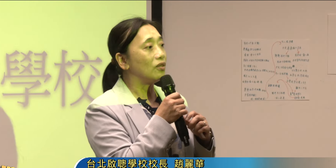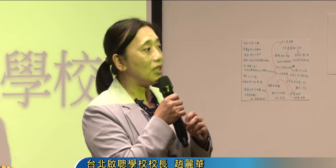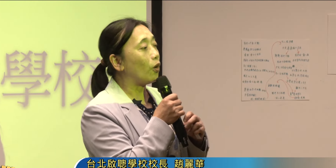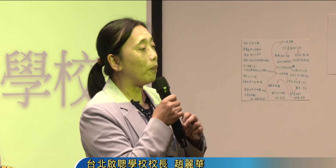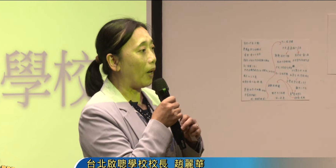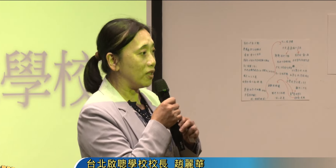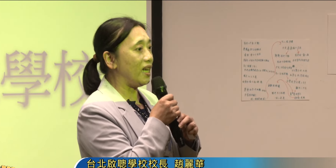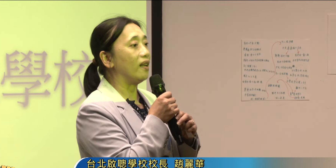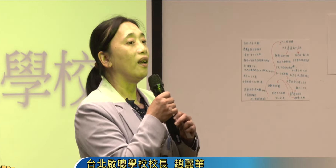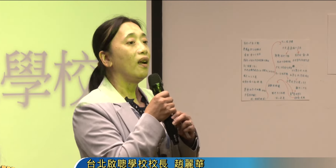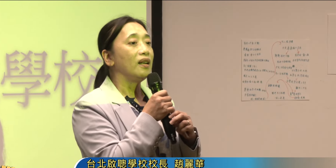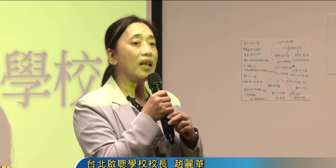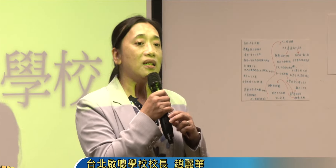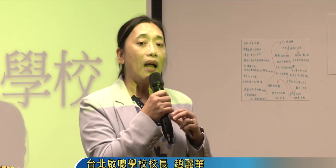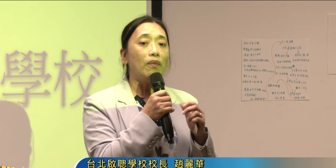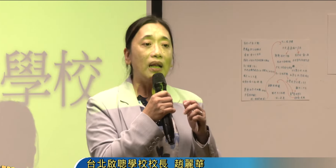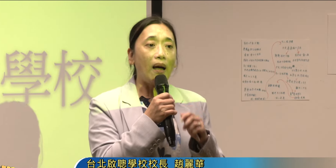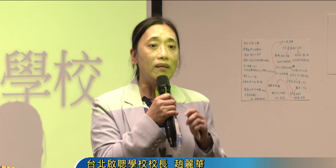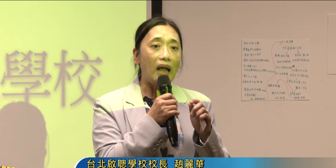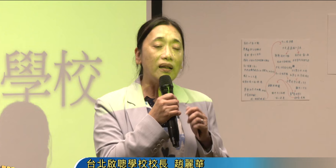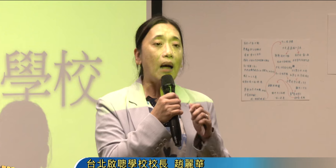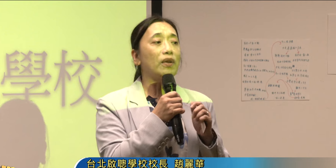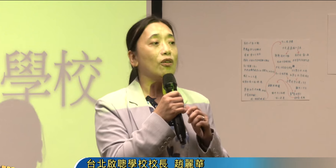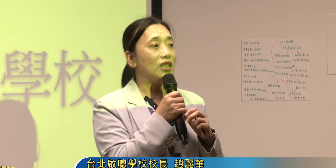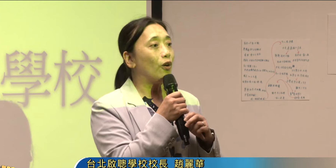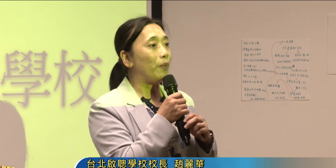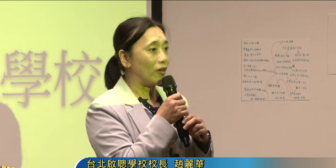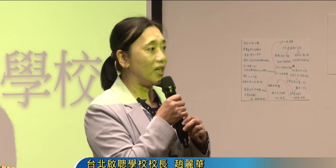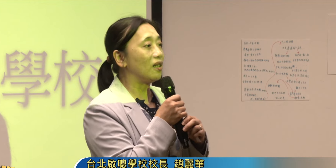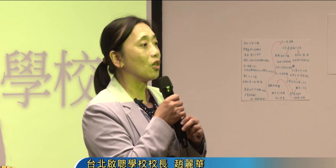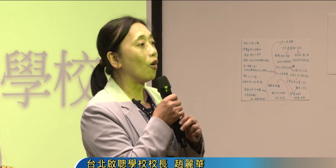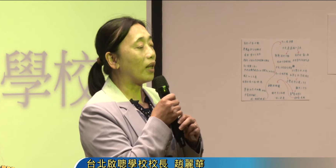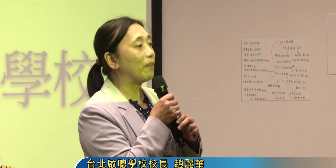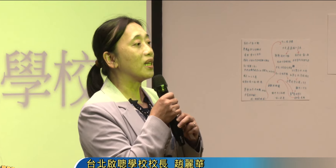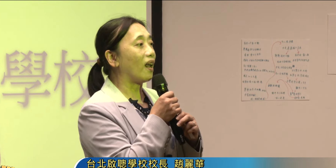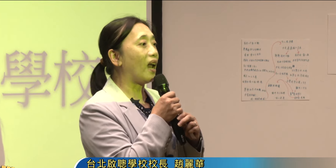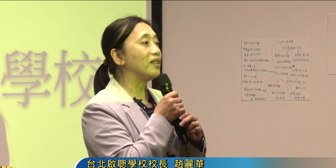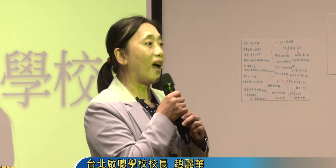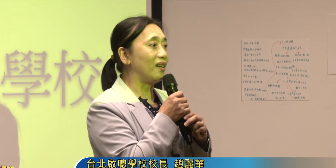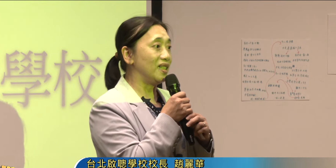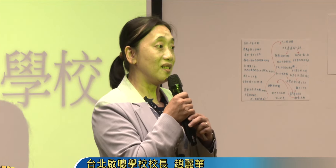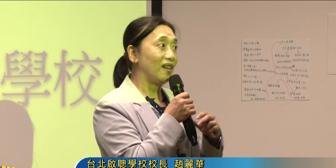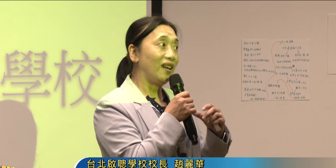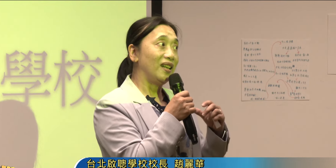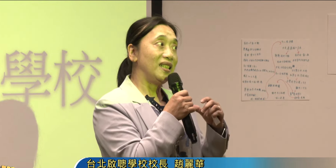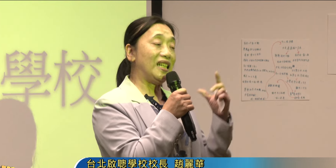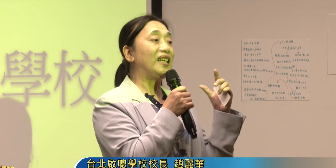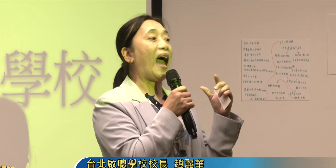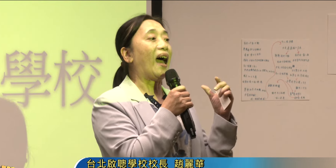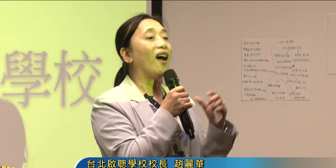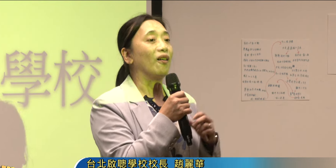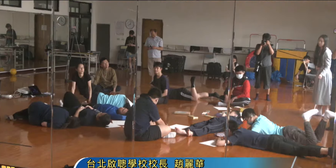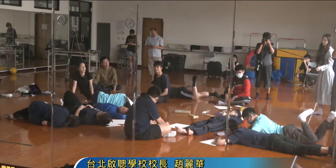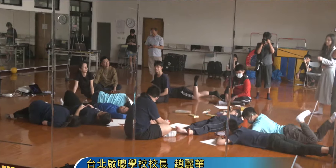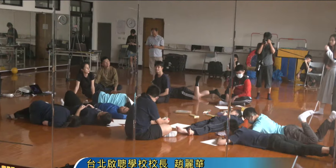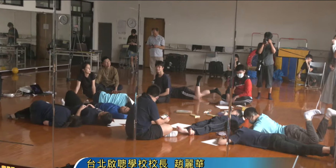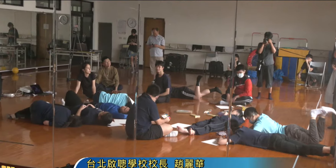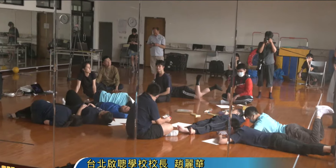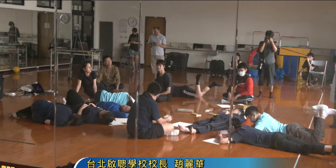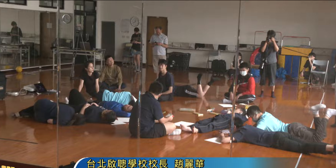机会表现，但是当他们有机会表现的时候，他们常常让人家很惊讶。 这次计划